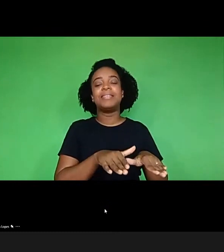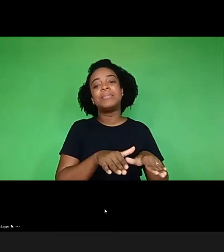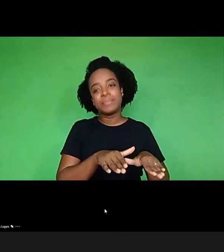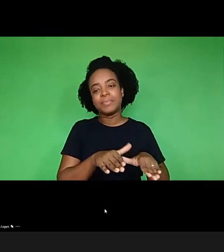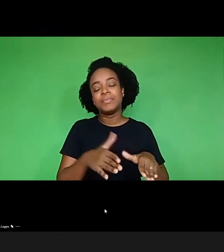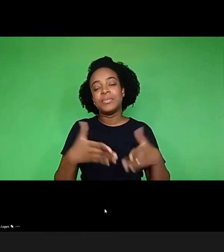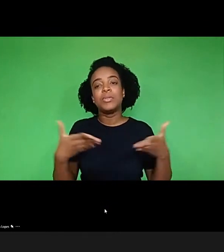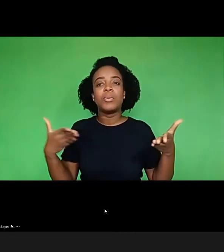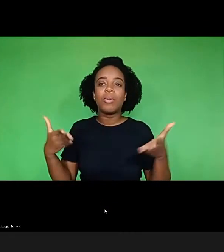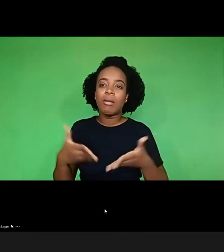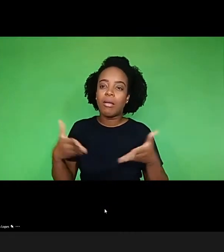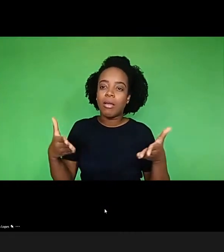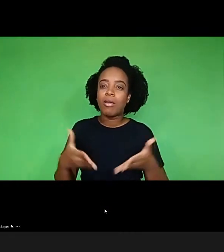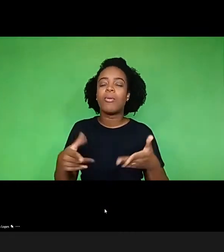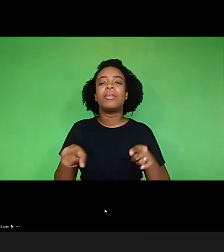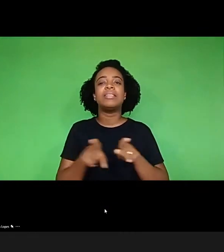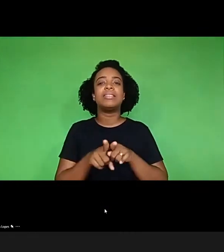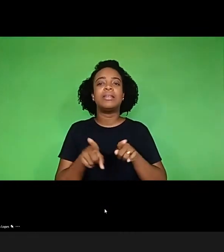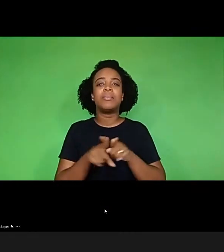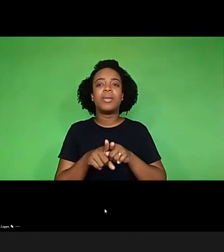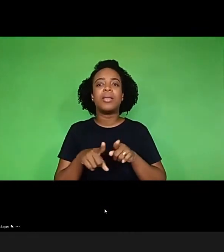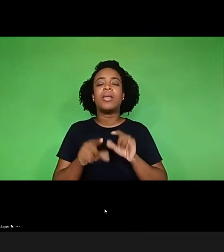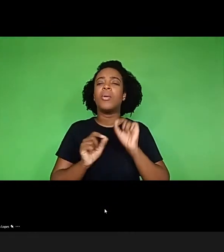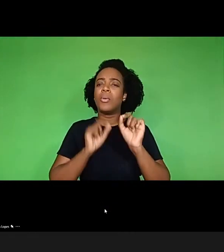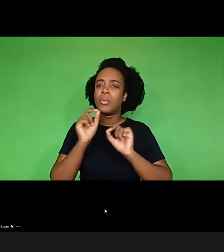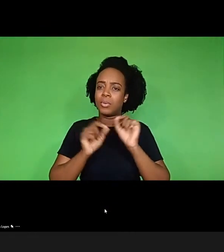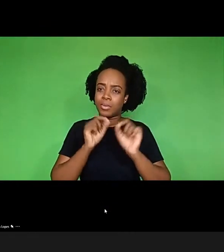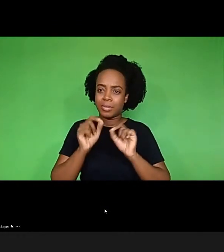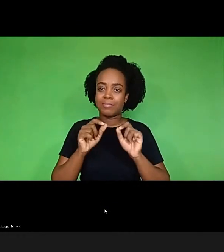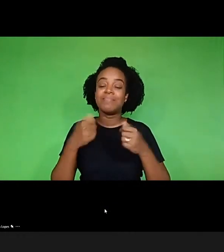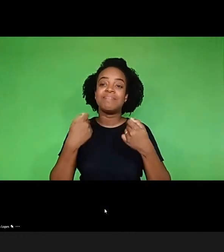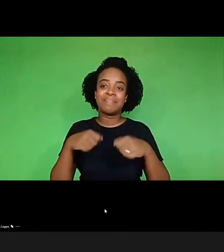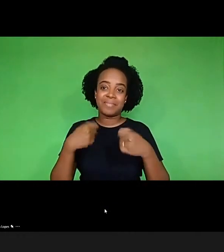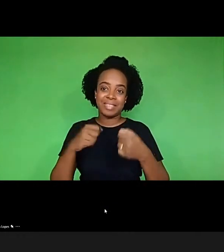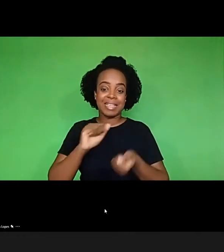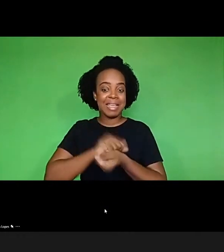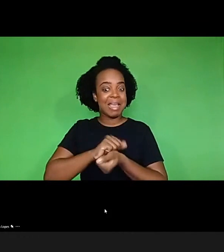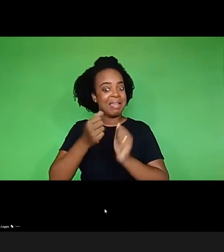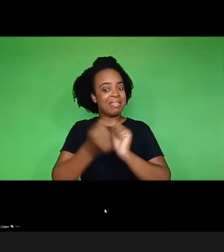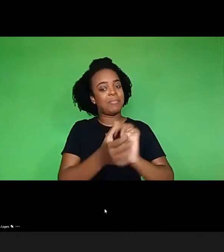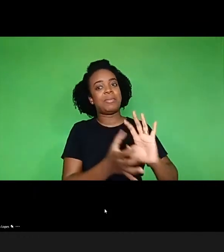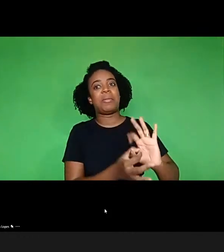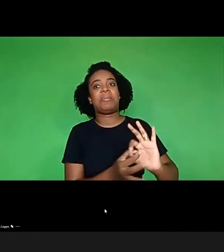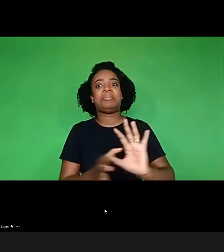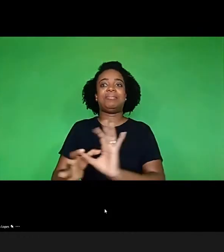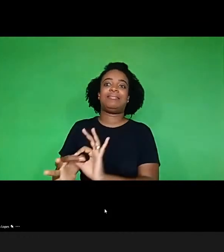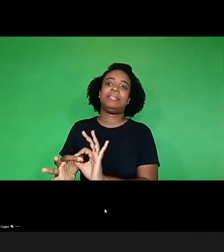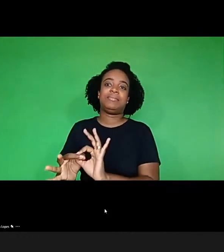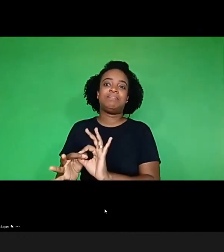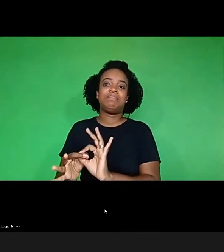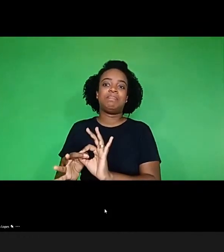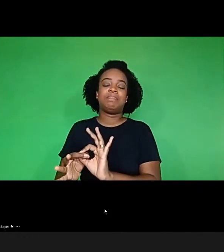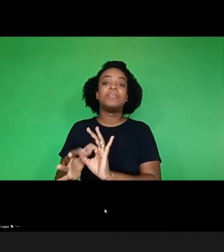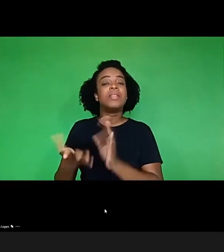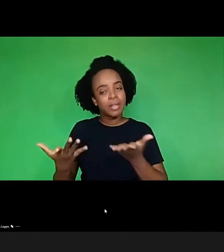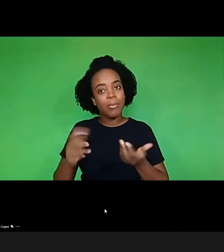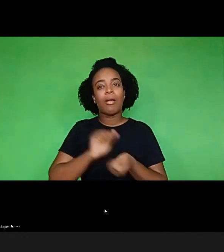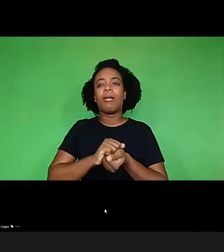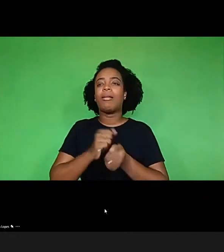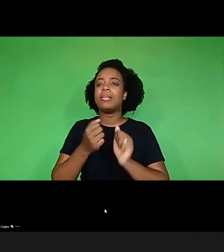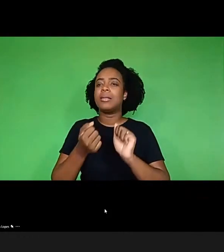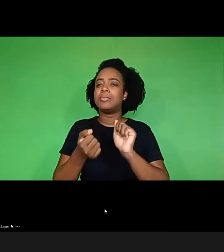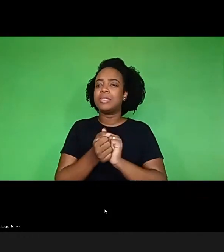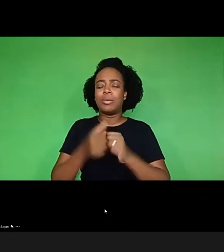agora também eu tendo que reconfigurar para esse contexto. Então, essa reconfiguração dos nossos modos de